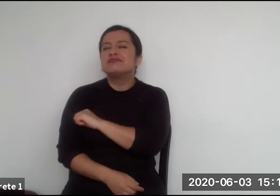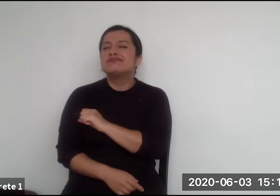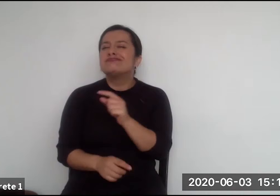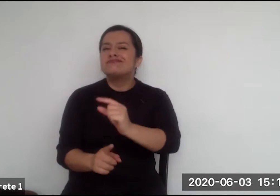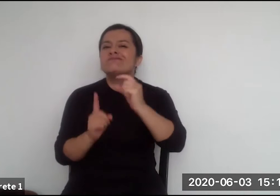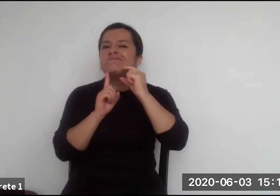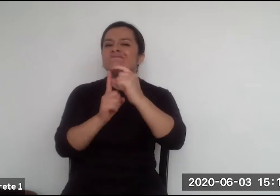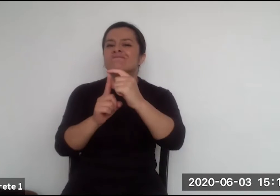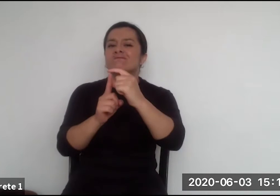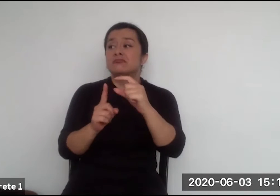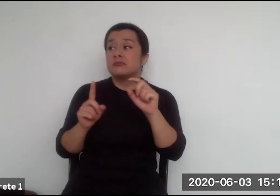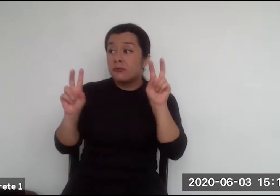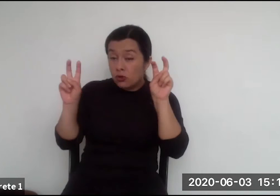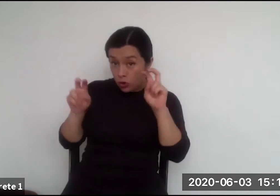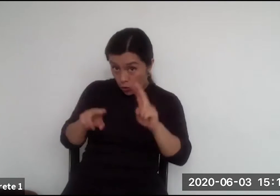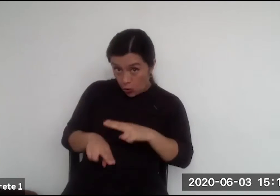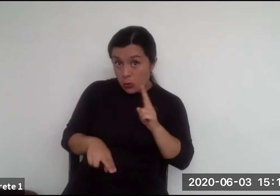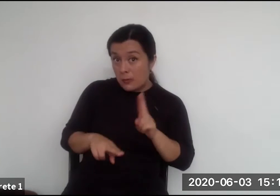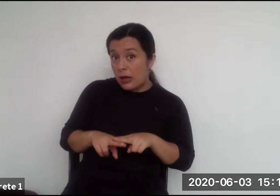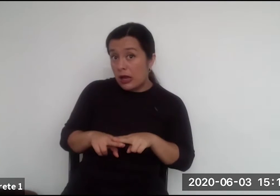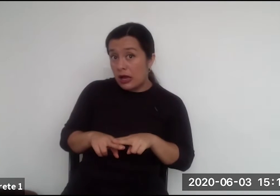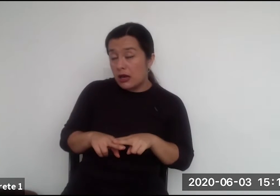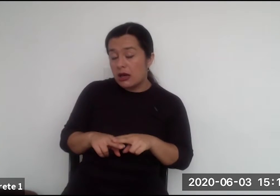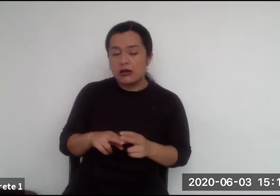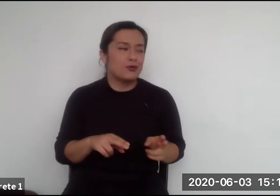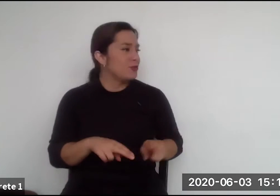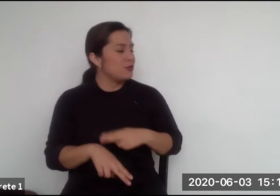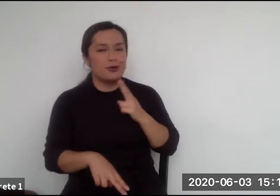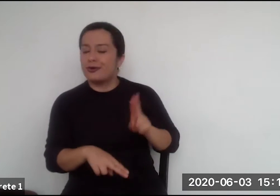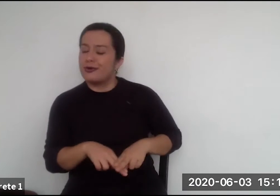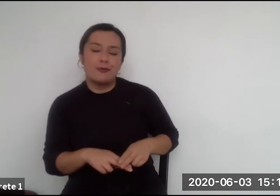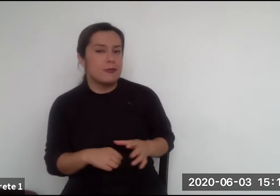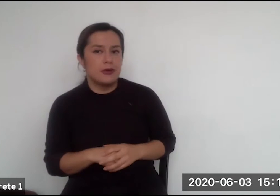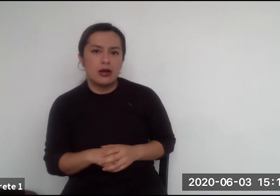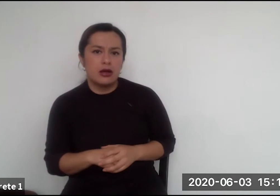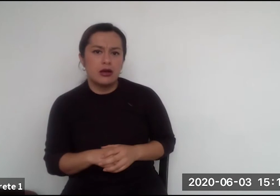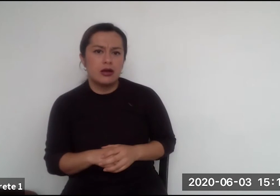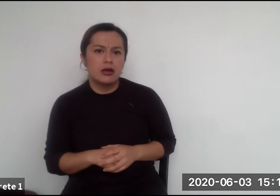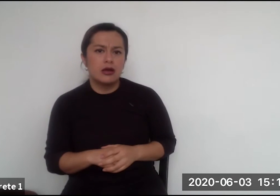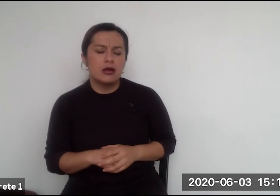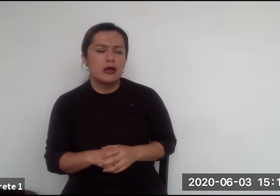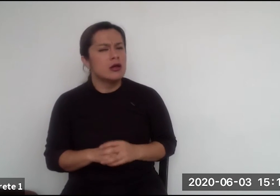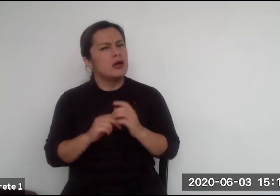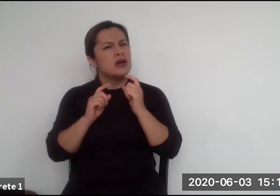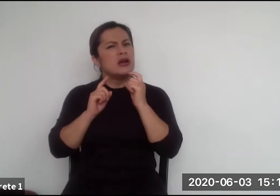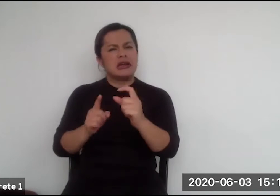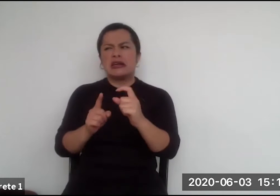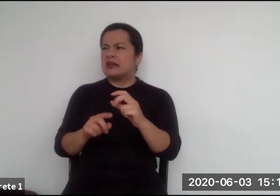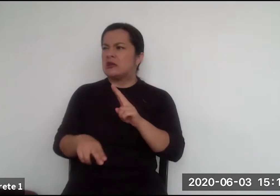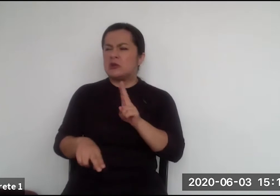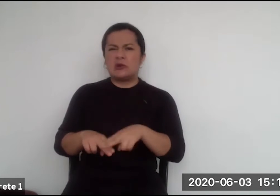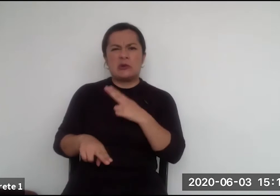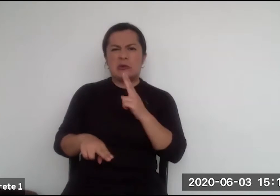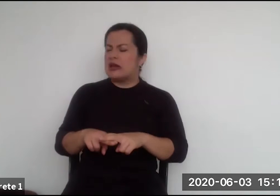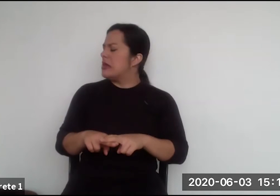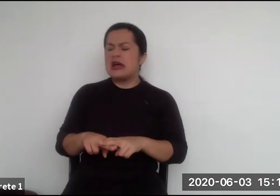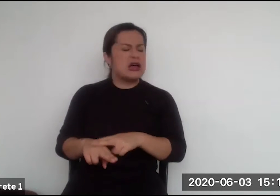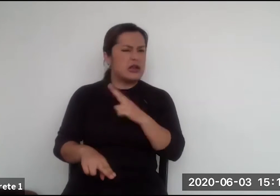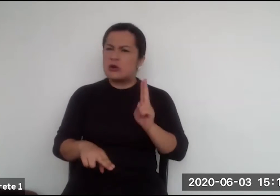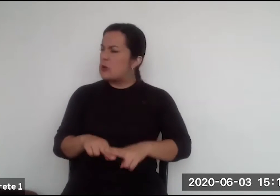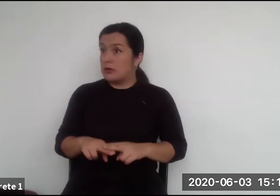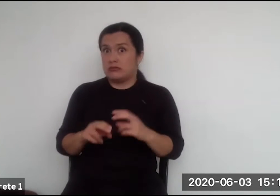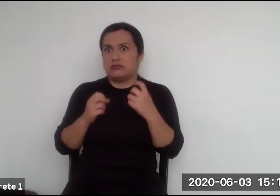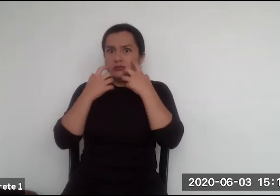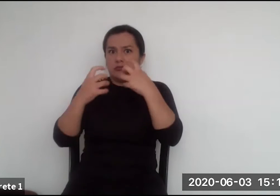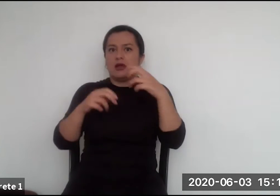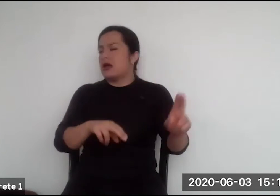como normal o como anormal. Y lo llamo normal, anormal, completamente anormal,